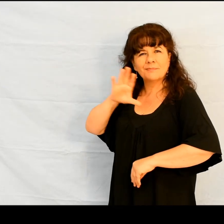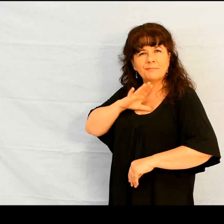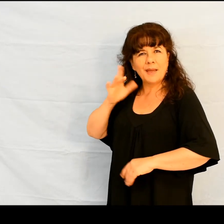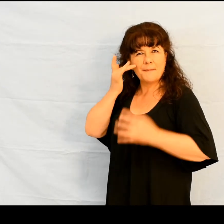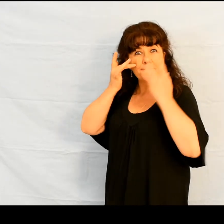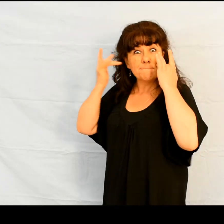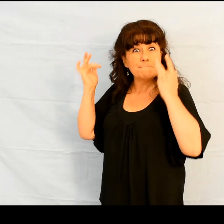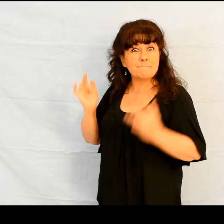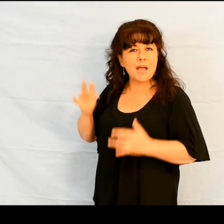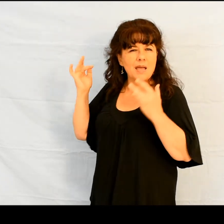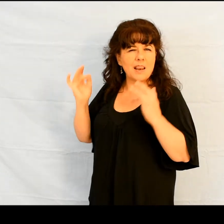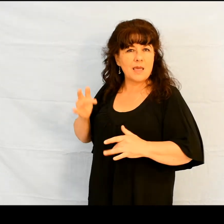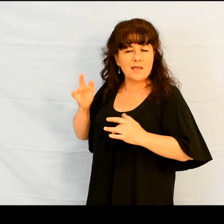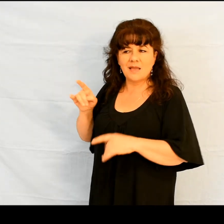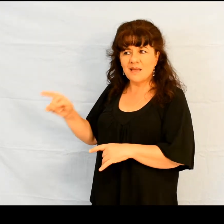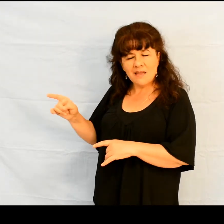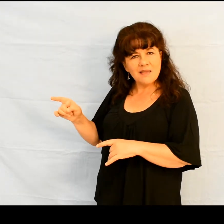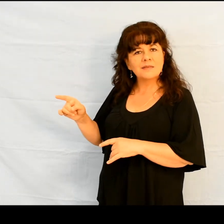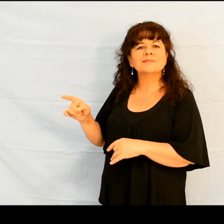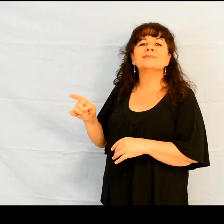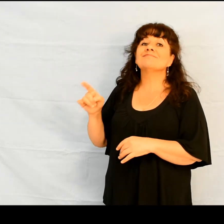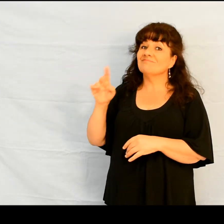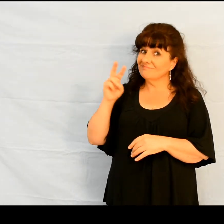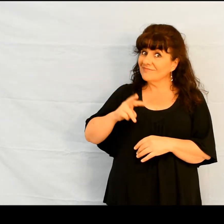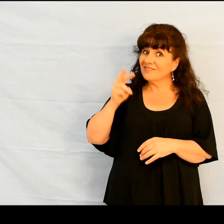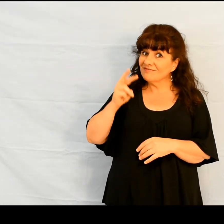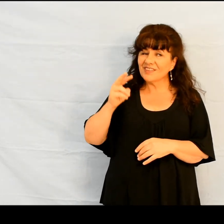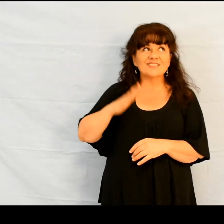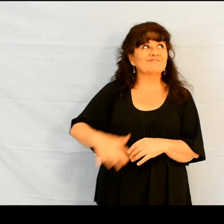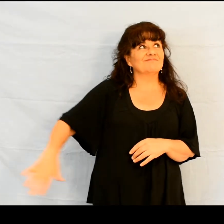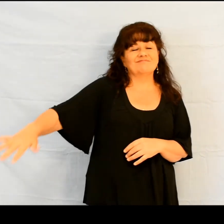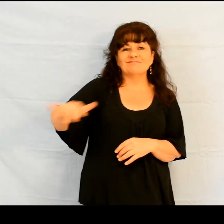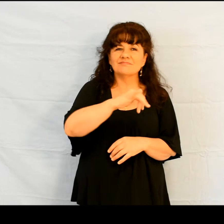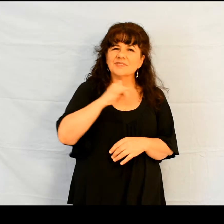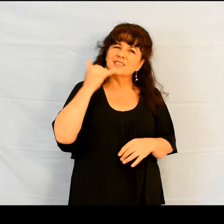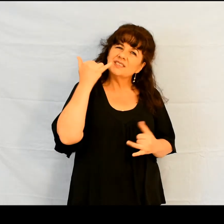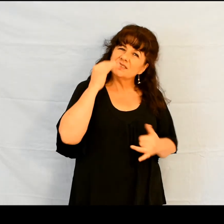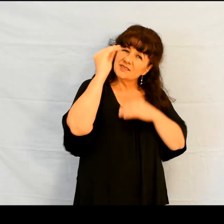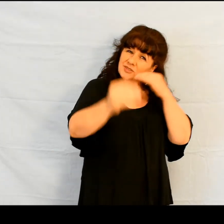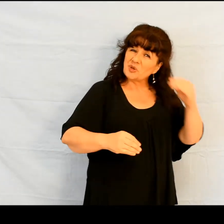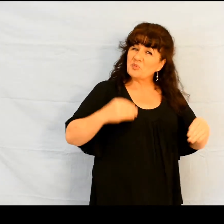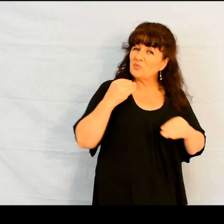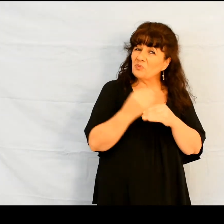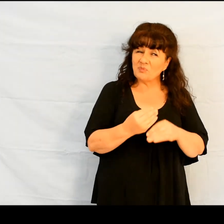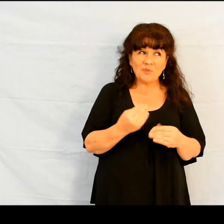les fils de ce monde sont plus habiles entre eux que les fils de la lumière.